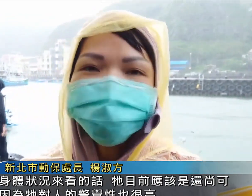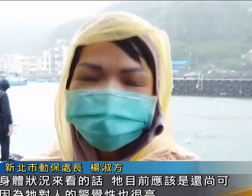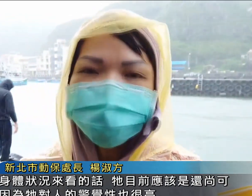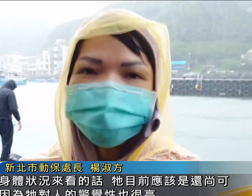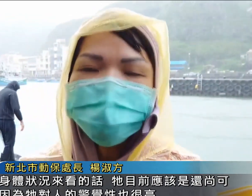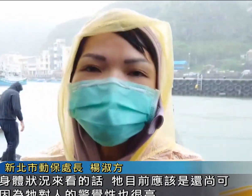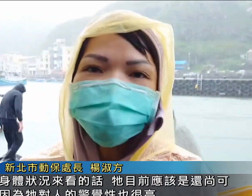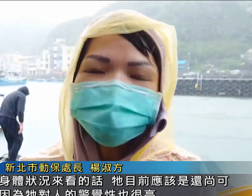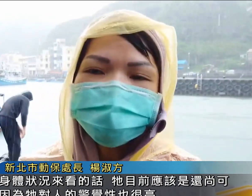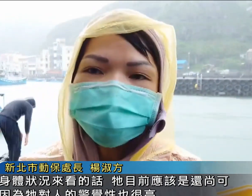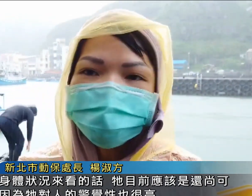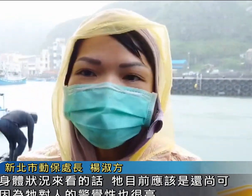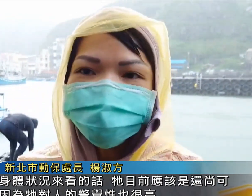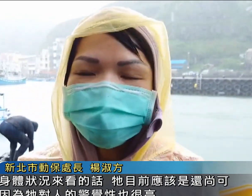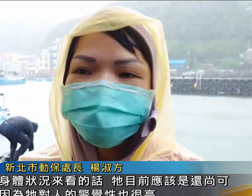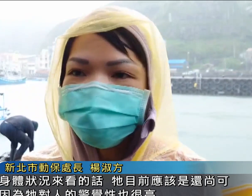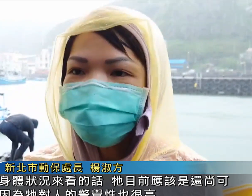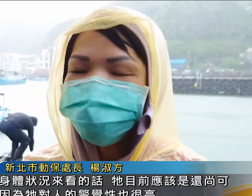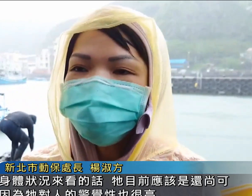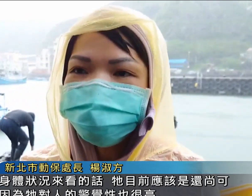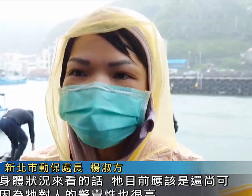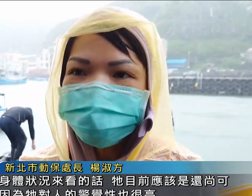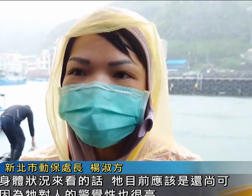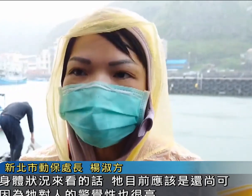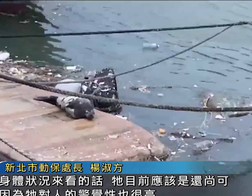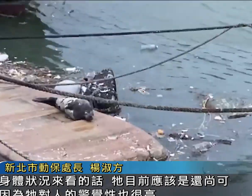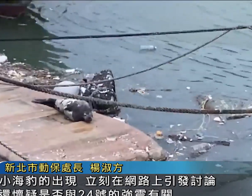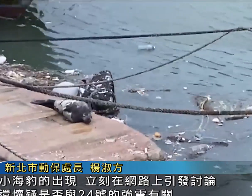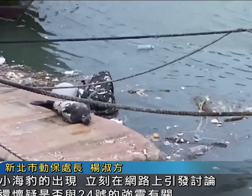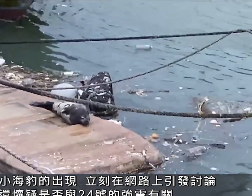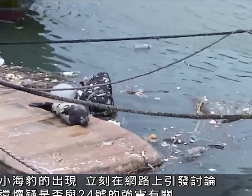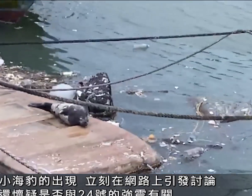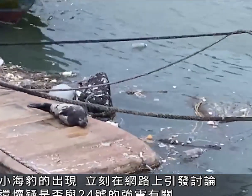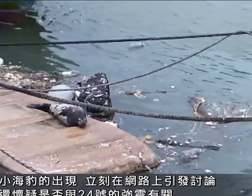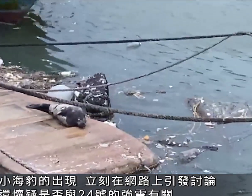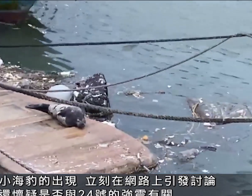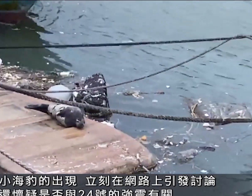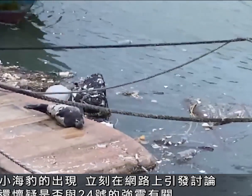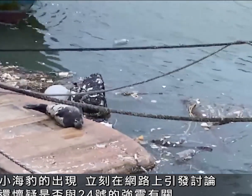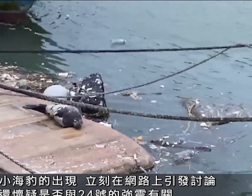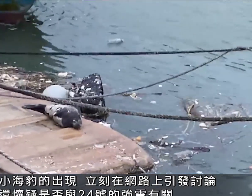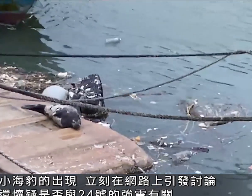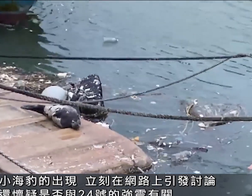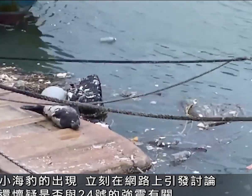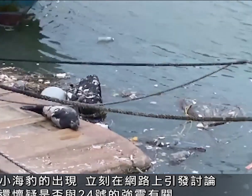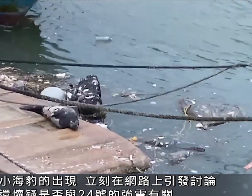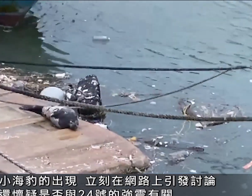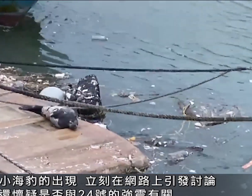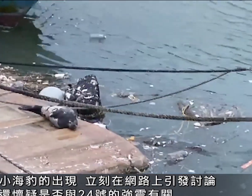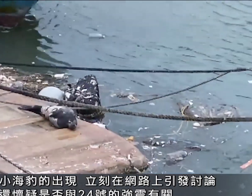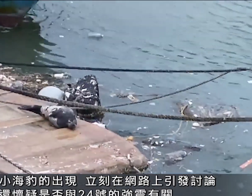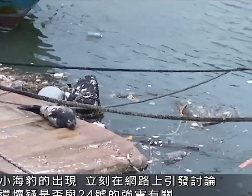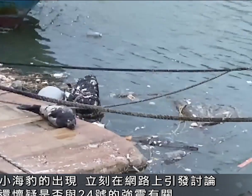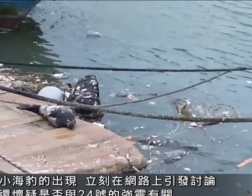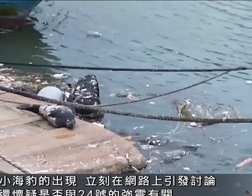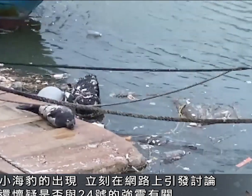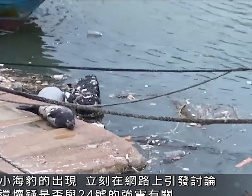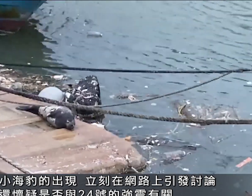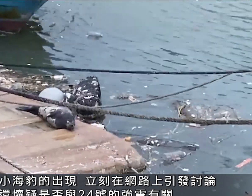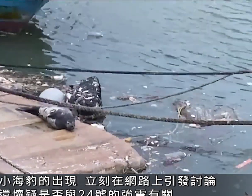尚可，因为它对人的警觉性也很高。 小海豹的出现立刻在网络上引发讨论，还怀疑是否与24号的